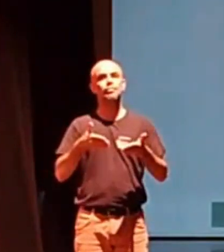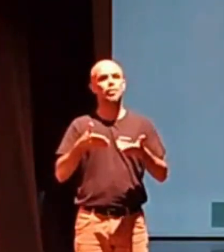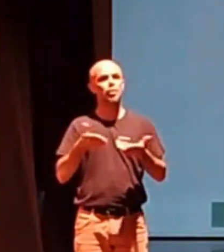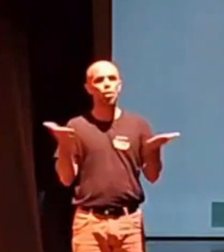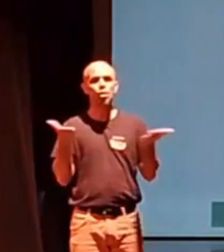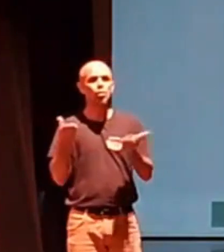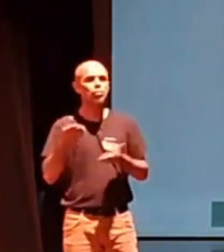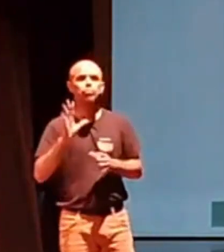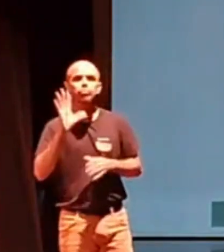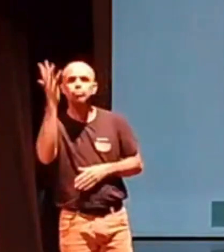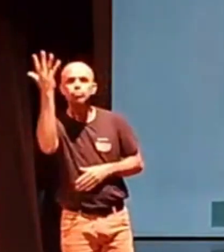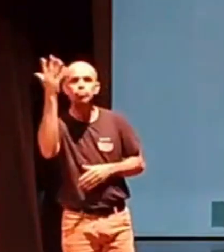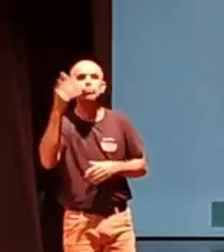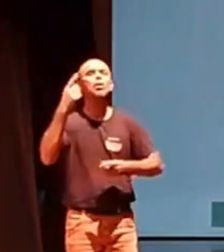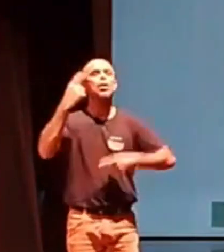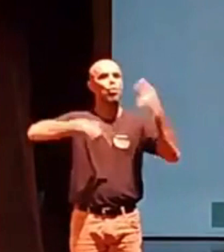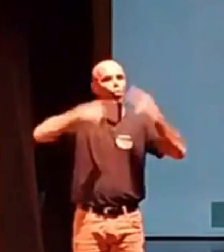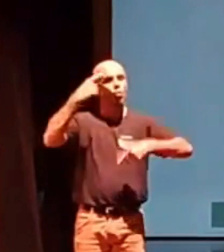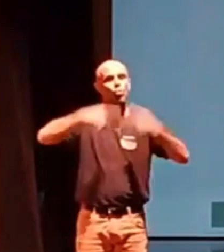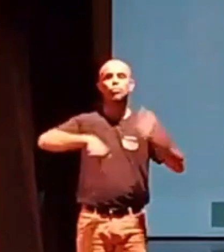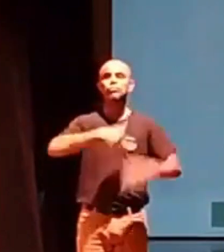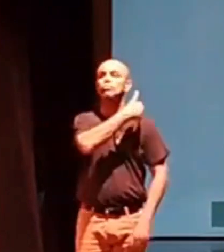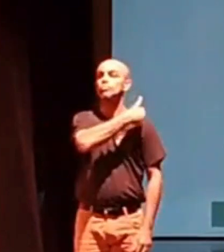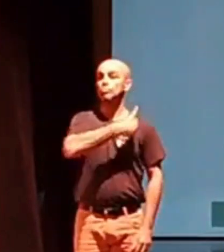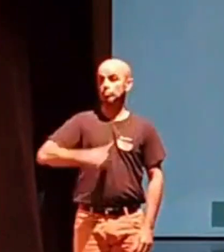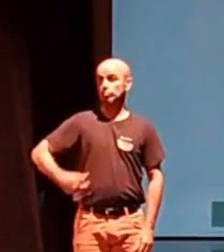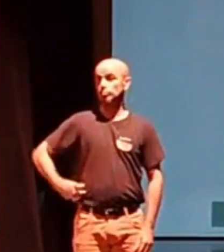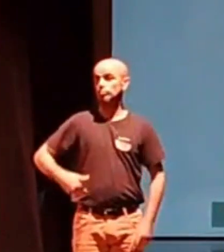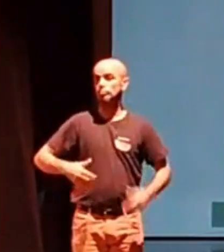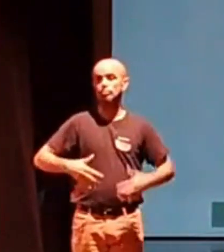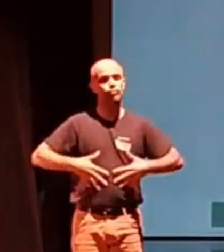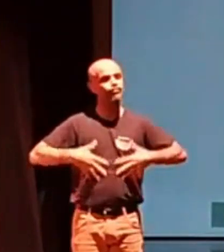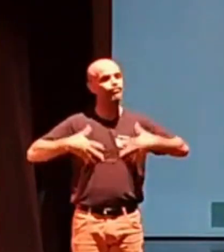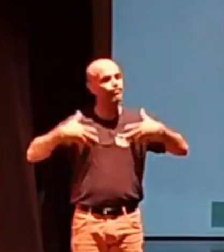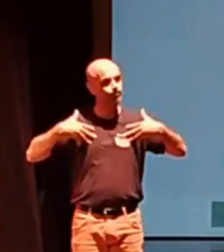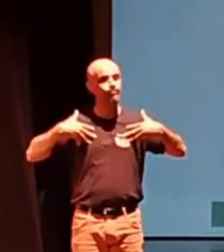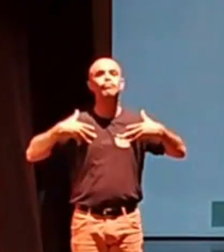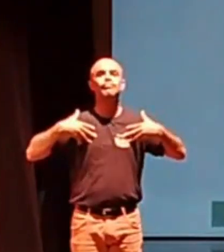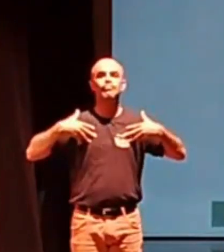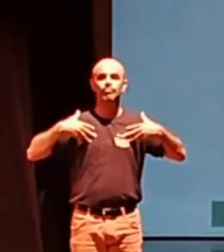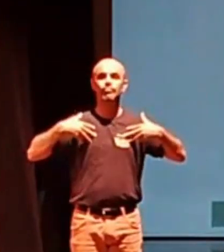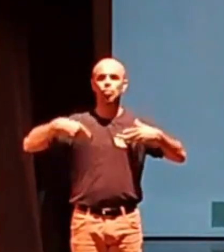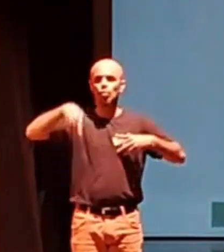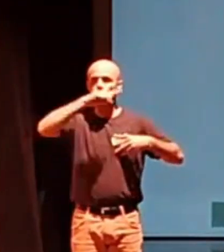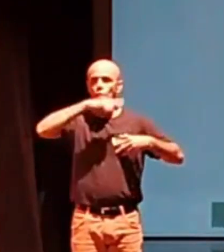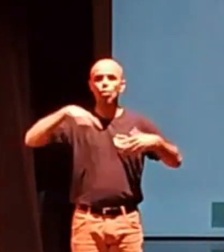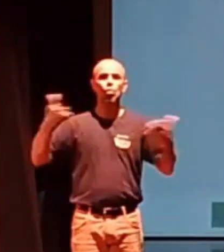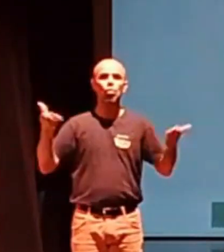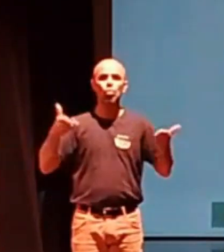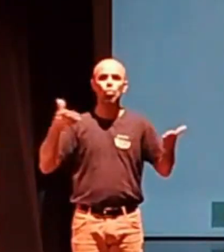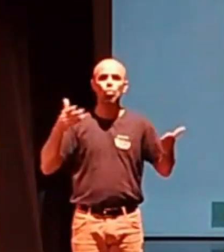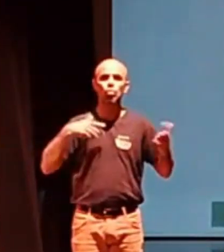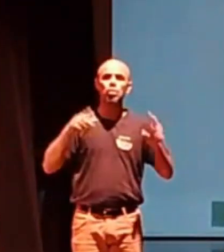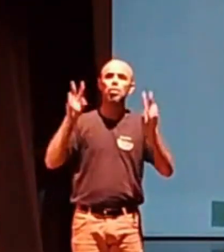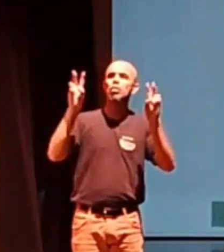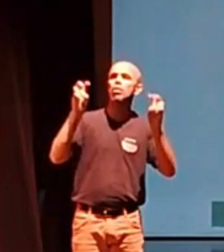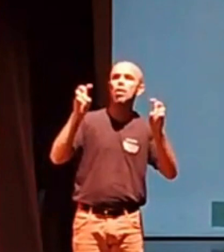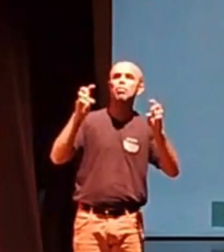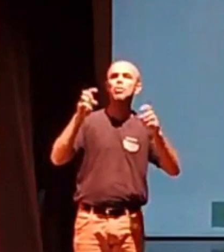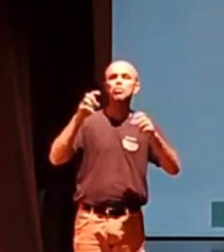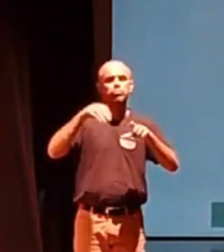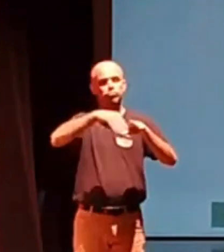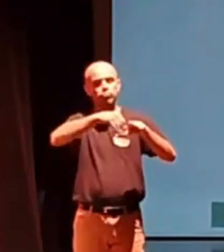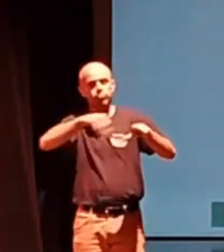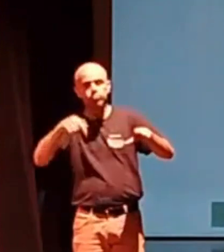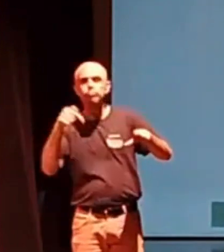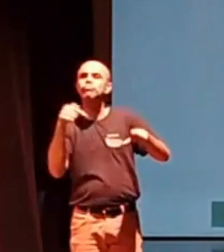está acontecendo é uma política pública. E é uma honra muito grande, porque nós hoje não estamos só falando em Praia Grande,